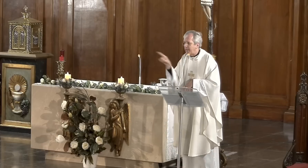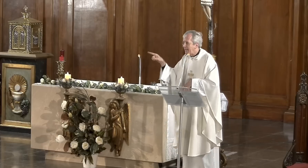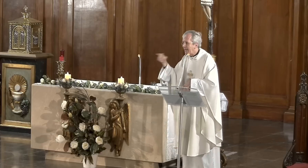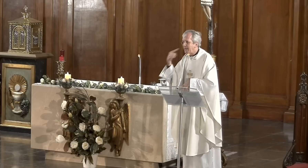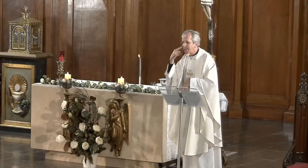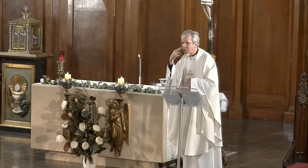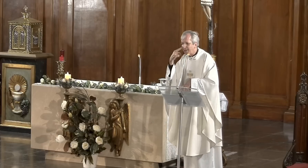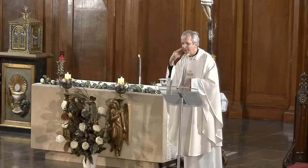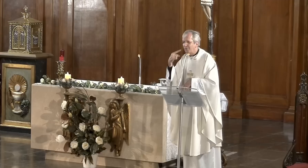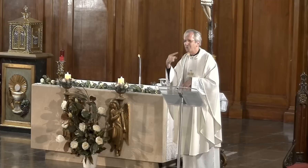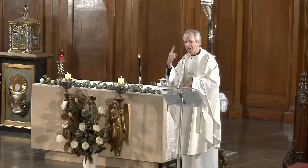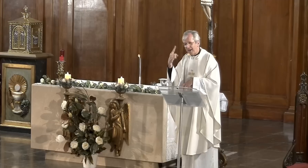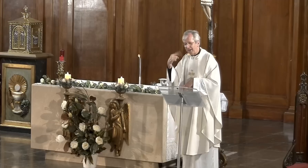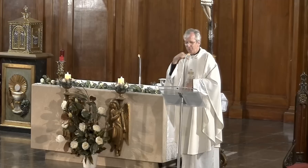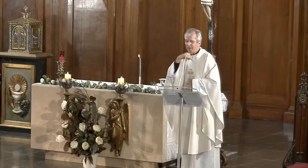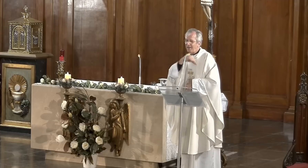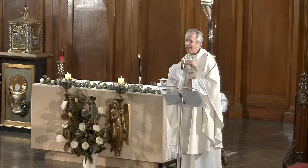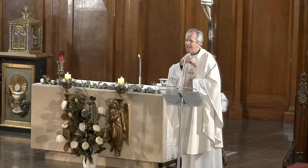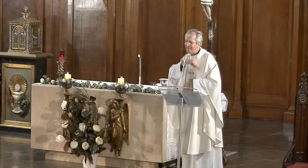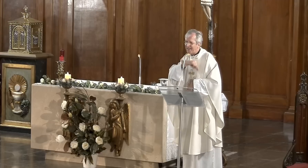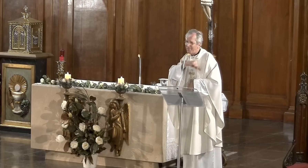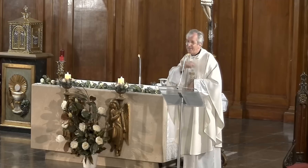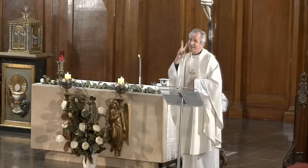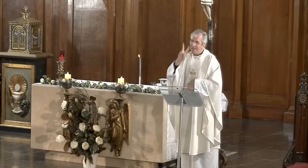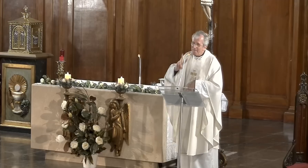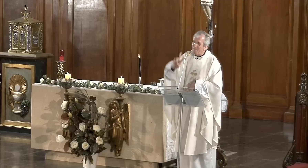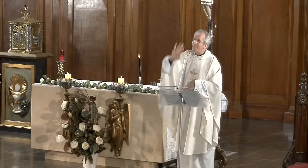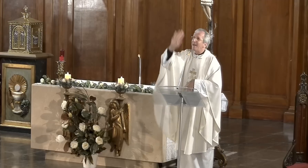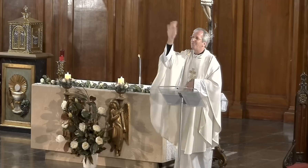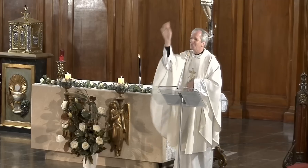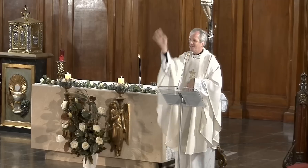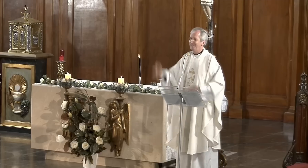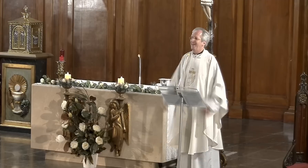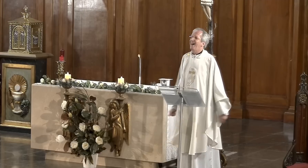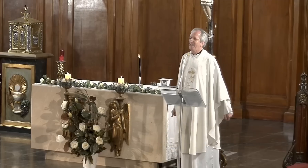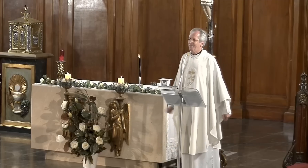estemos atentos a la lectura e internamente miramos arriba